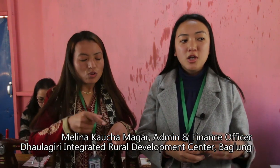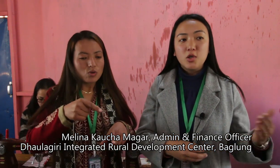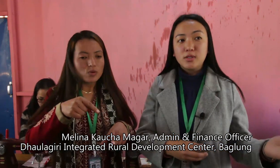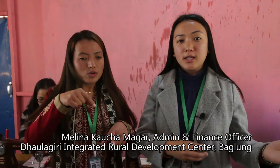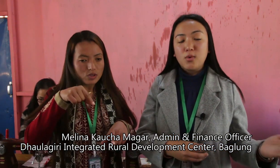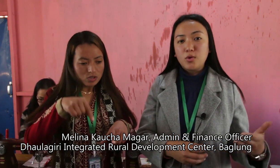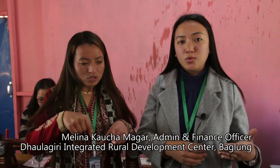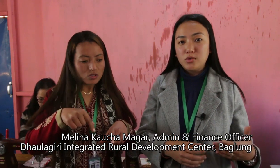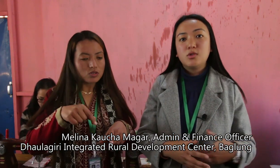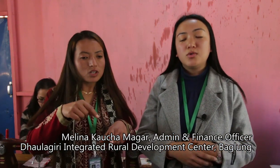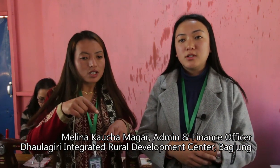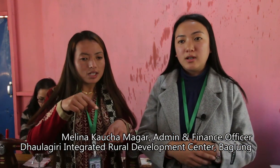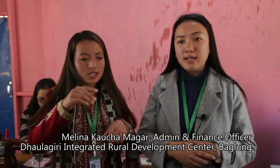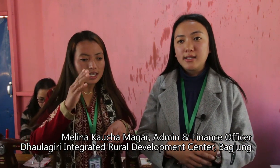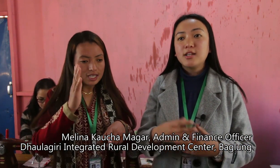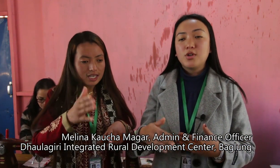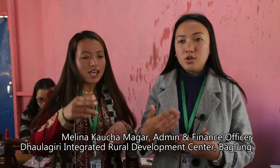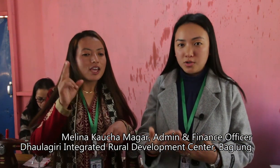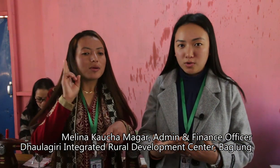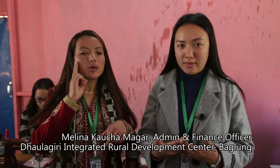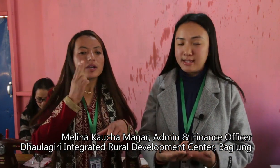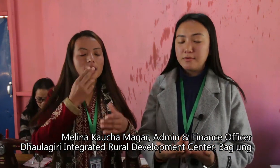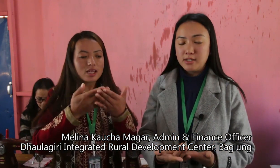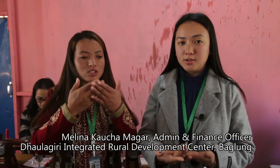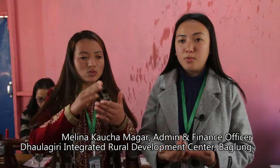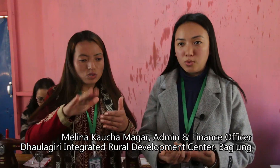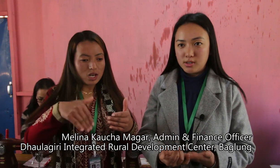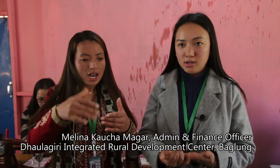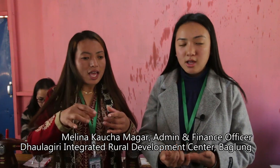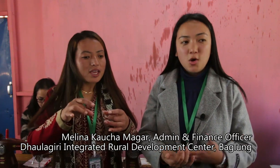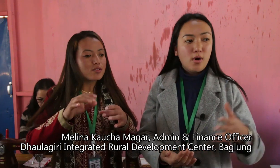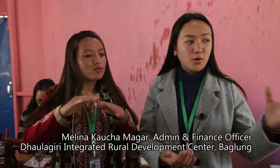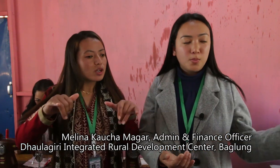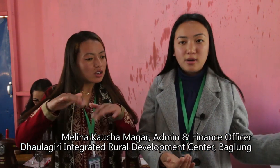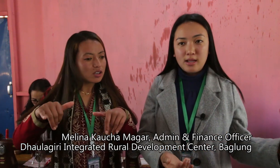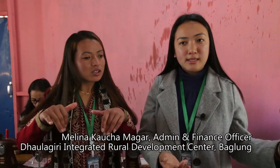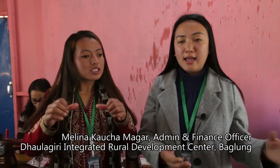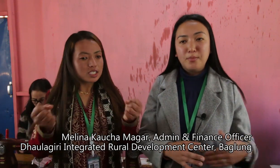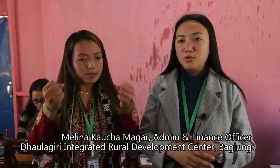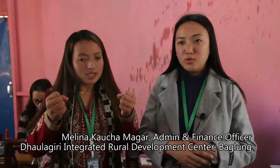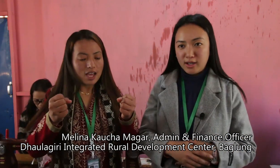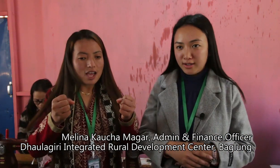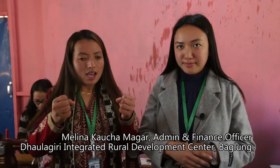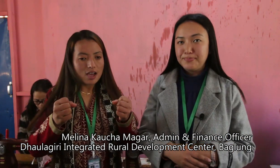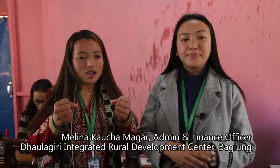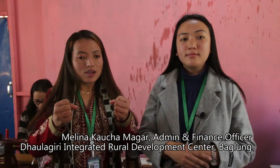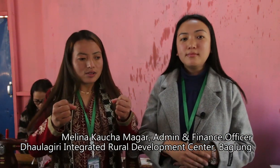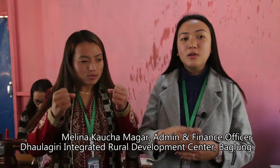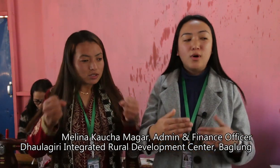भएर यो चाहिँ उहाँको स्टुडेन्ट्सहरूलाई चाहिँ एक्स्ट्रा करिकुलम एक्टिभिटिज भएको छ उहाँहरूको पढाइलाई चाहिँ ह्याम्पर